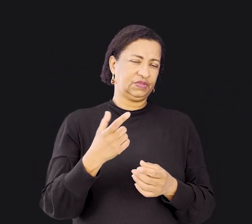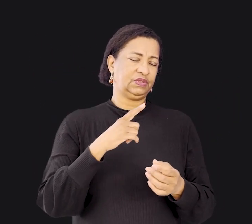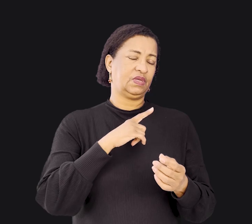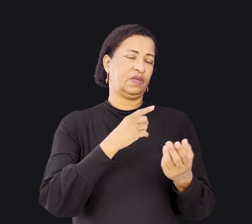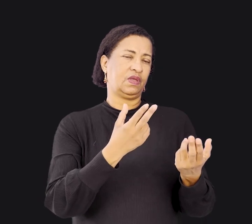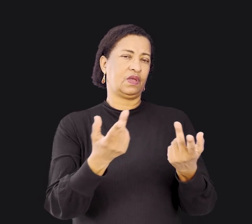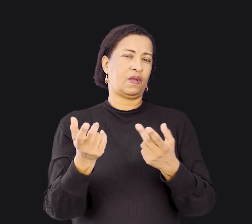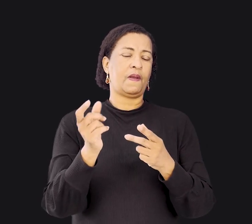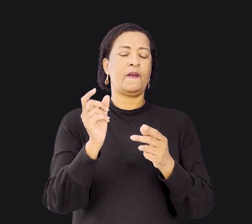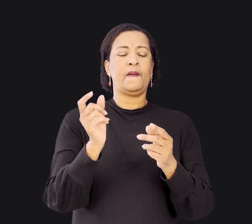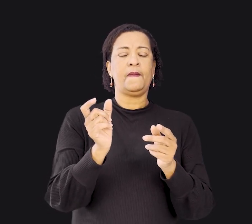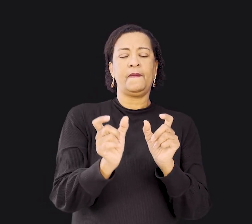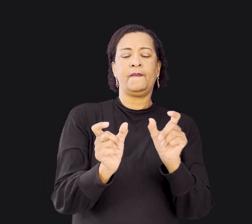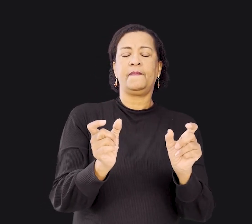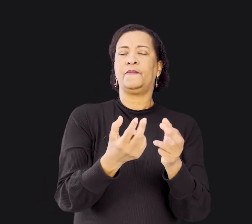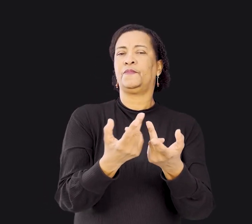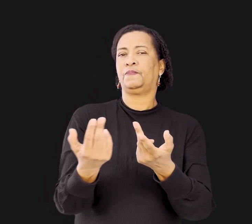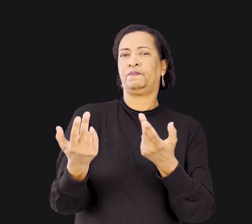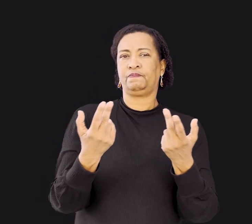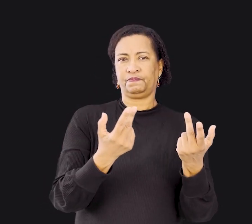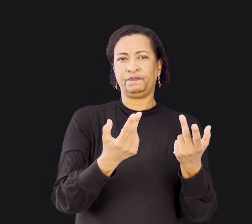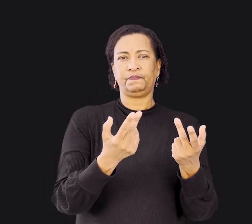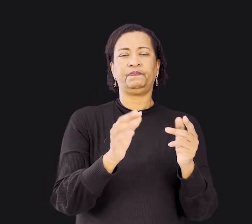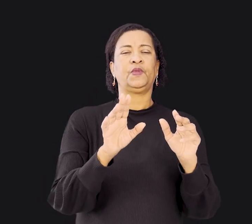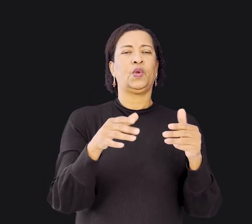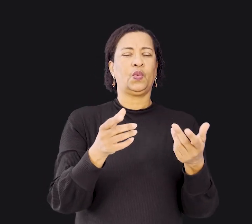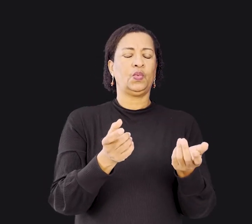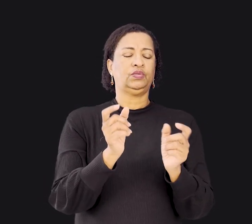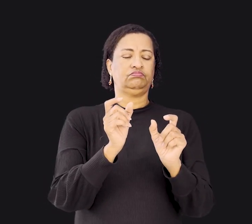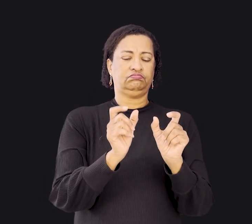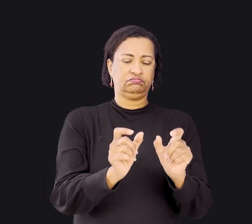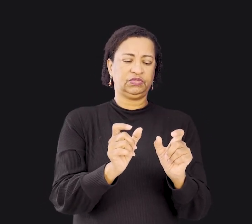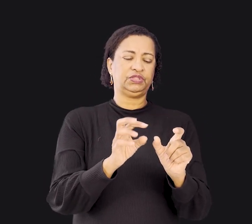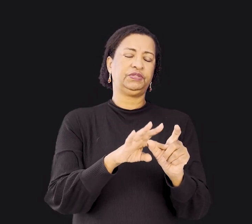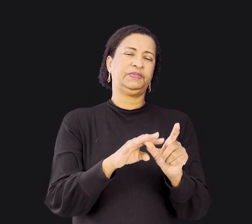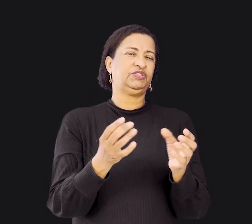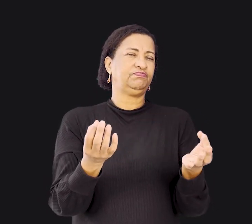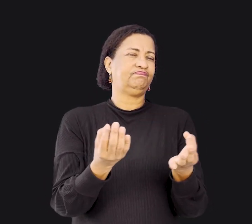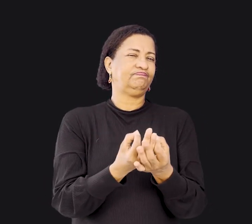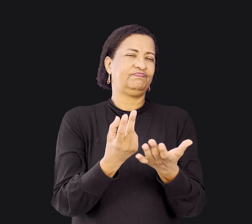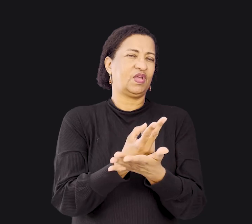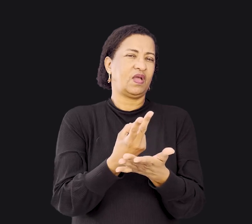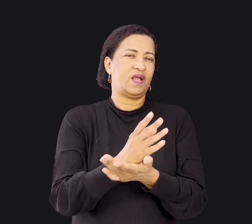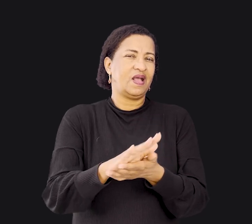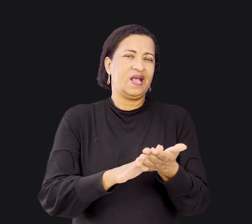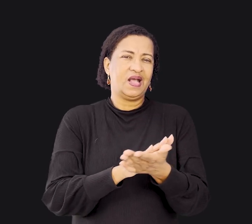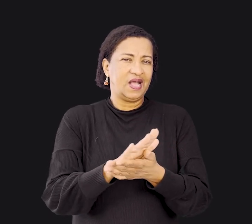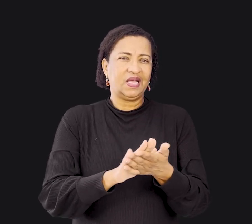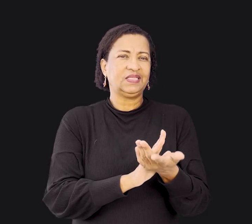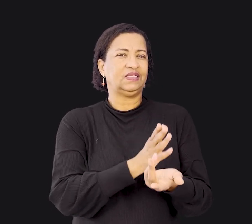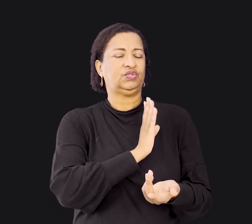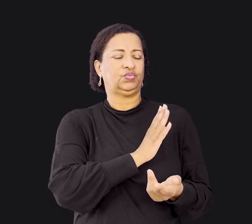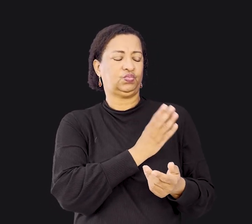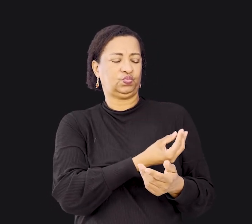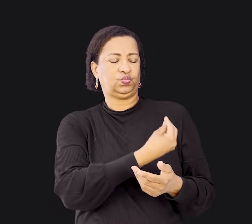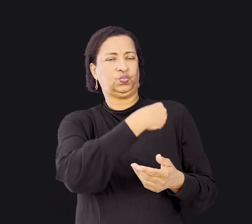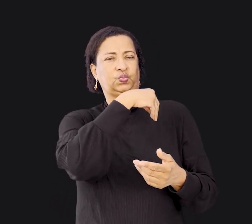para o esperma. Quando essa semente incorruptível, ou este esperma, é plantado no coração de fé, acontece